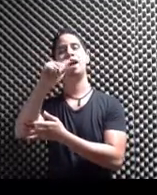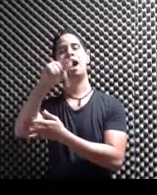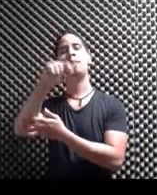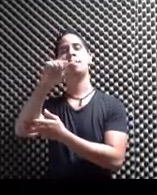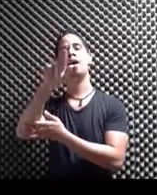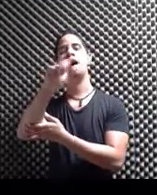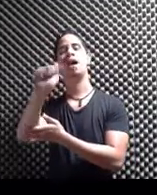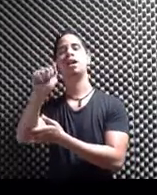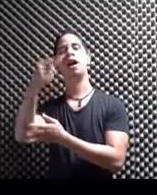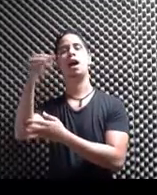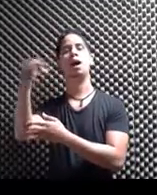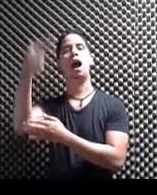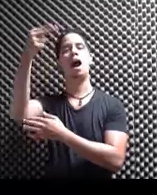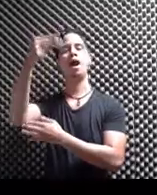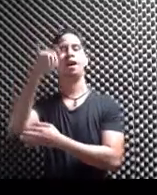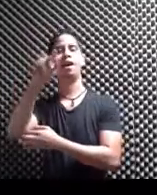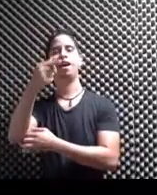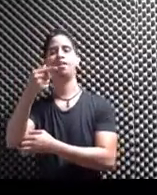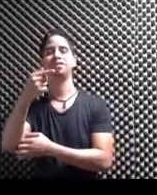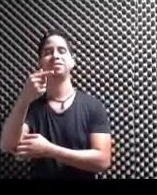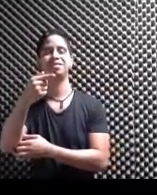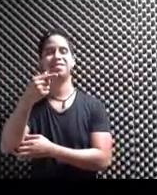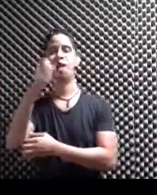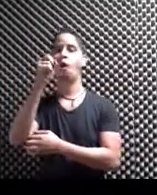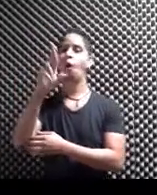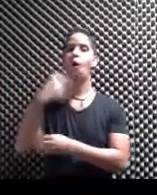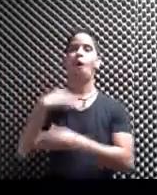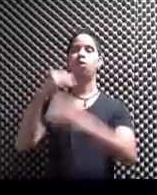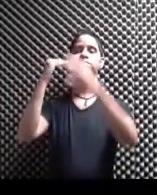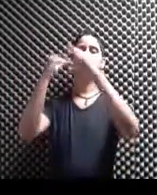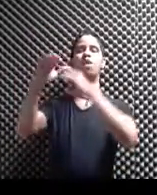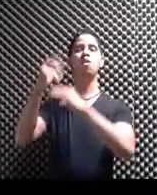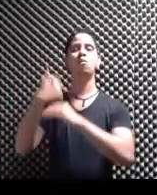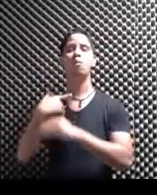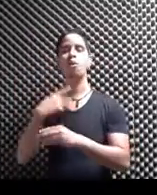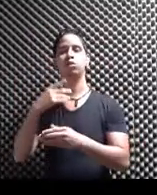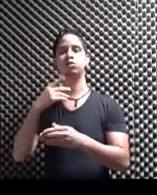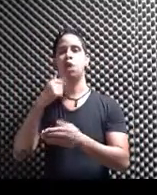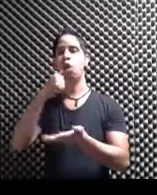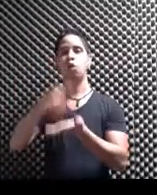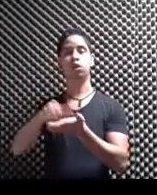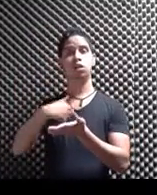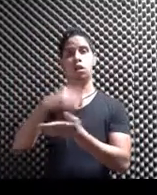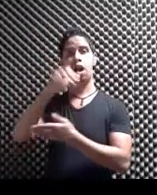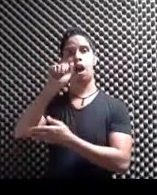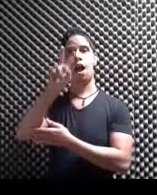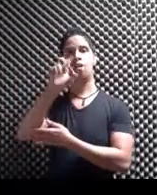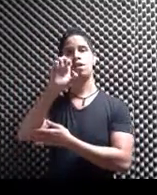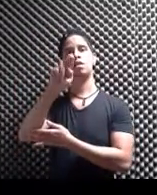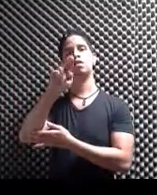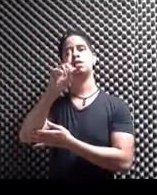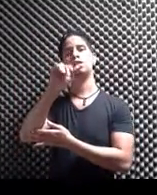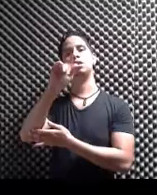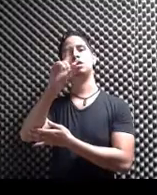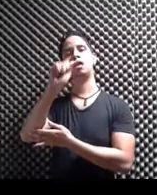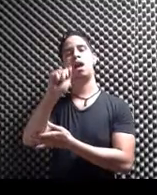en Caparra Heights muy bien o enviarlo por correo a avenida andalucía